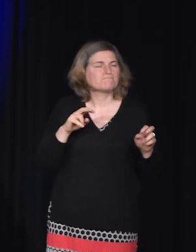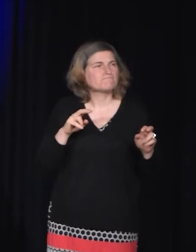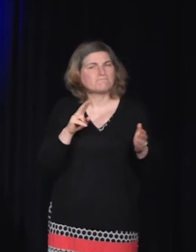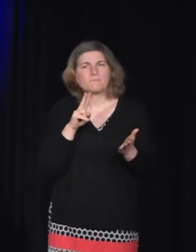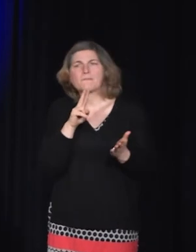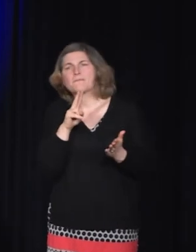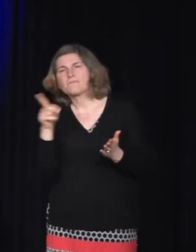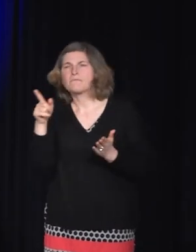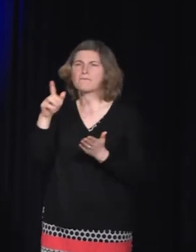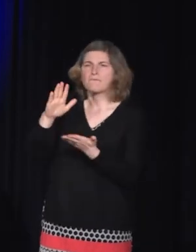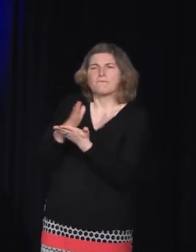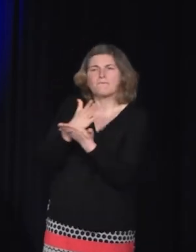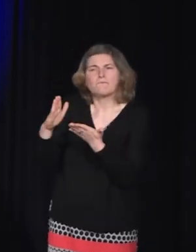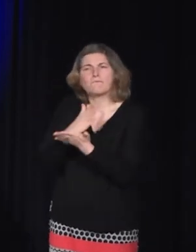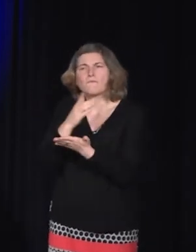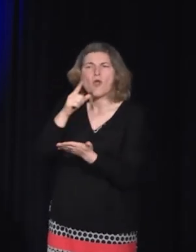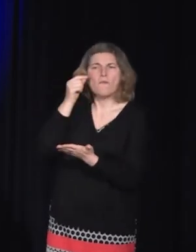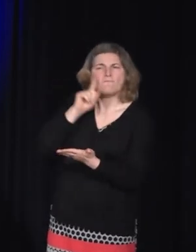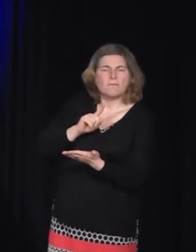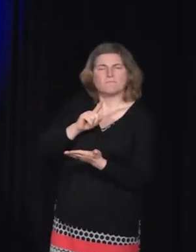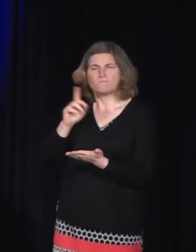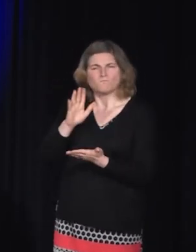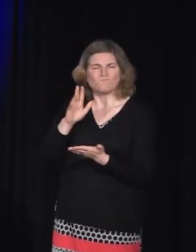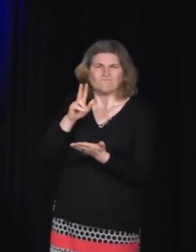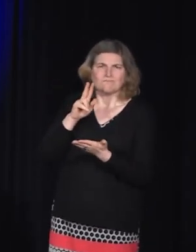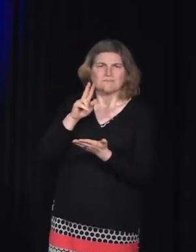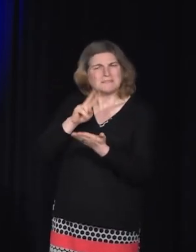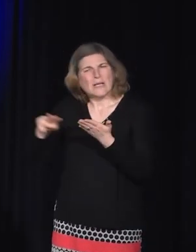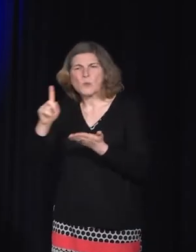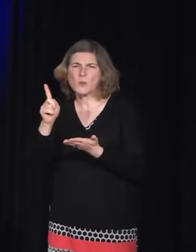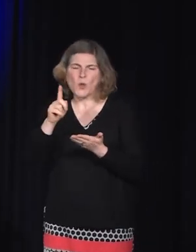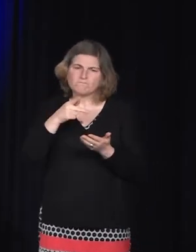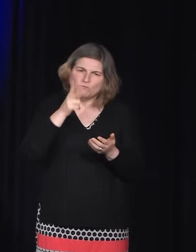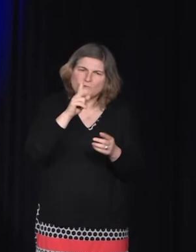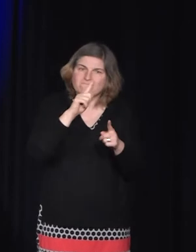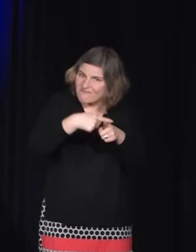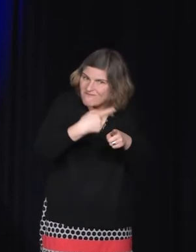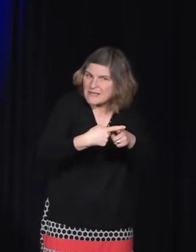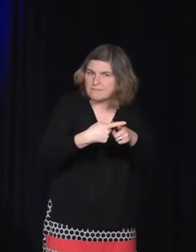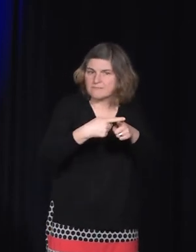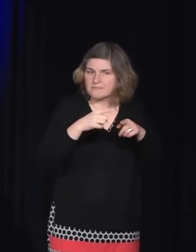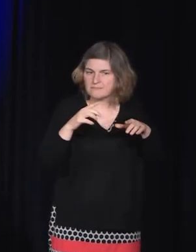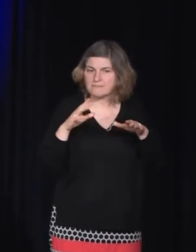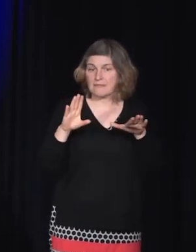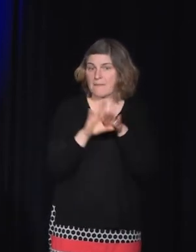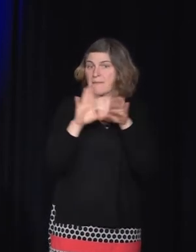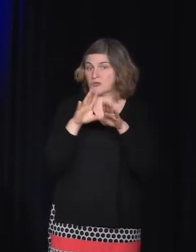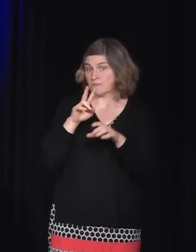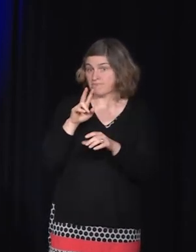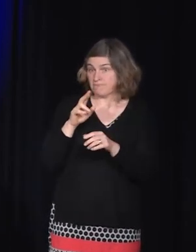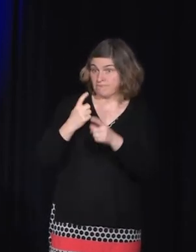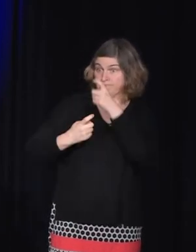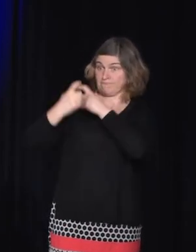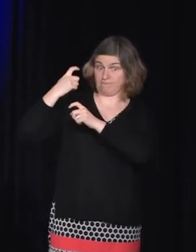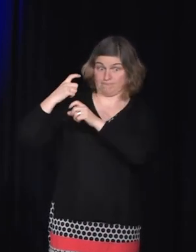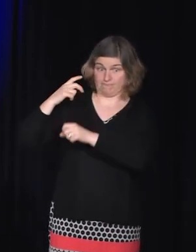d'un poète ou d'une poète filmée de face, non, c'est un petit film qui a été réalisé à partir d'images d'archives, je pense, et